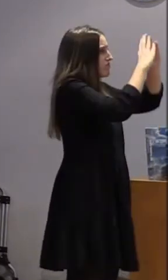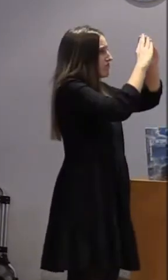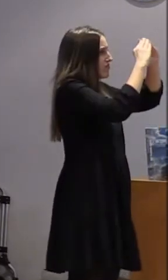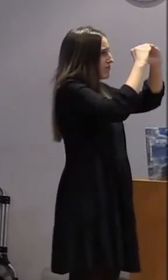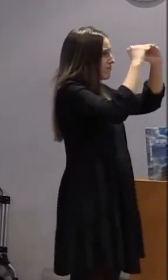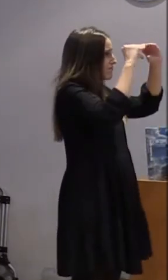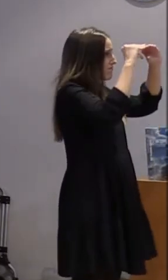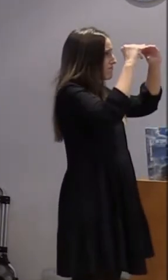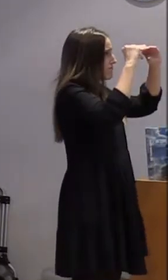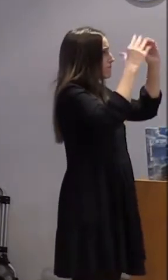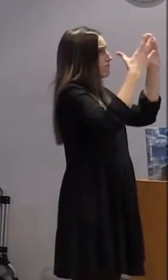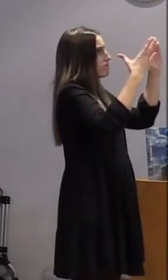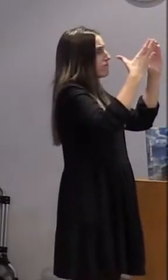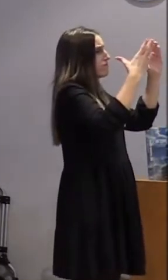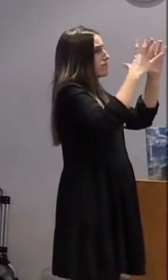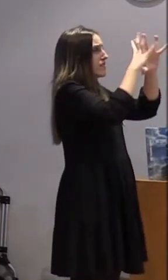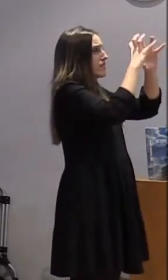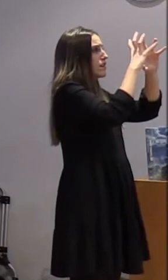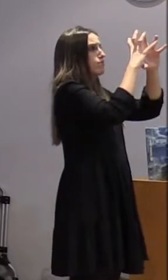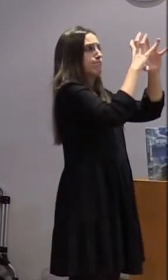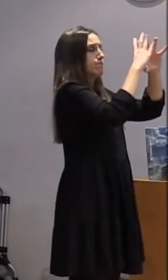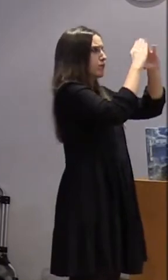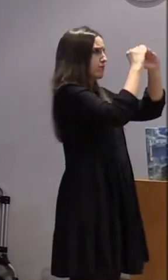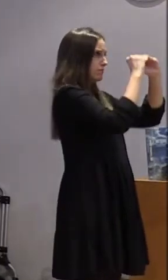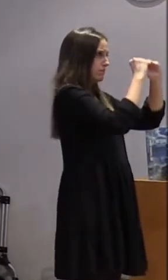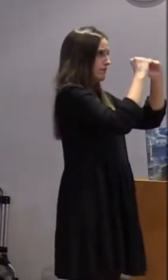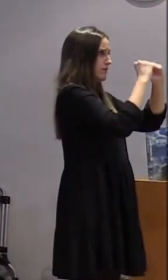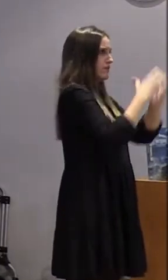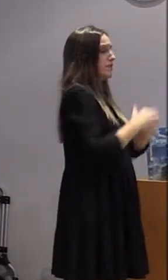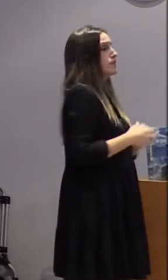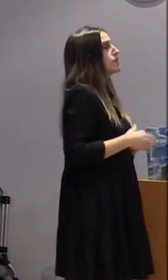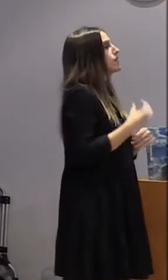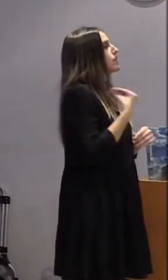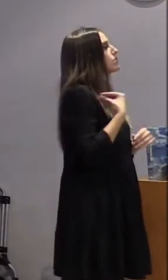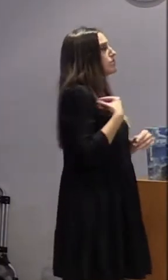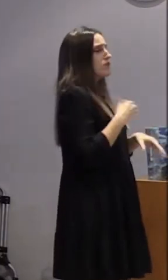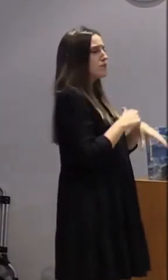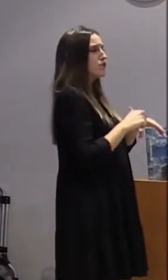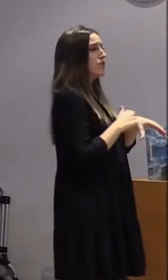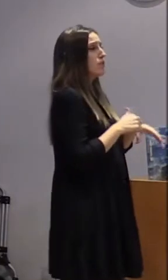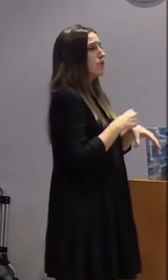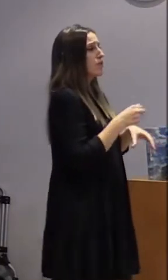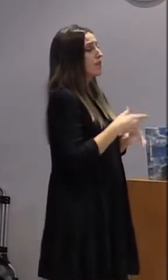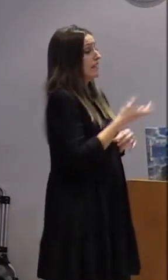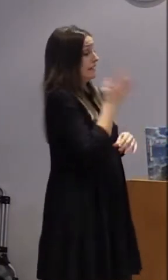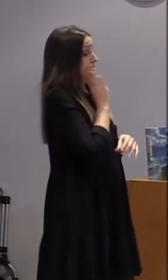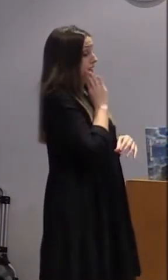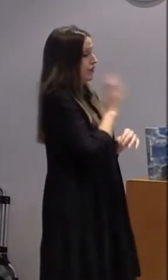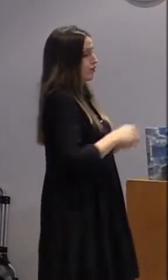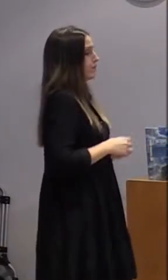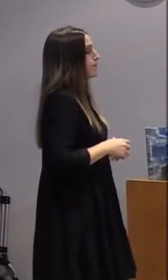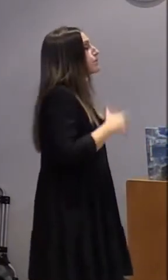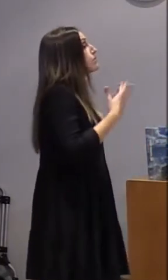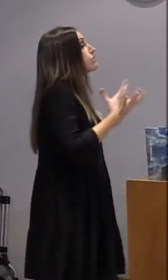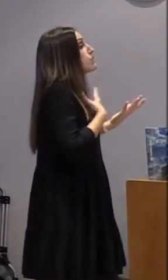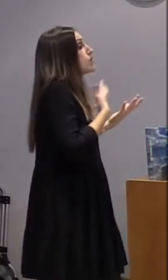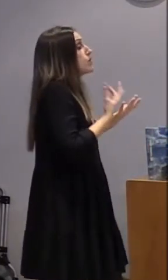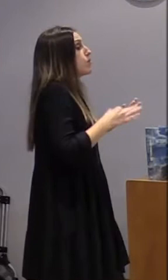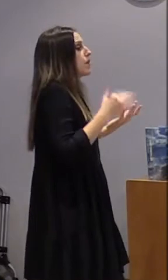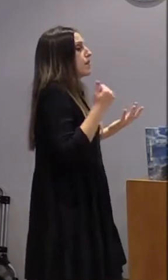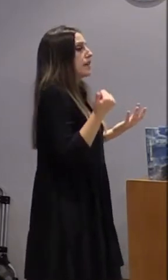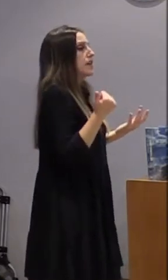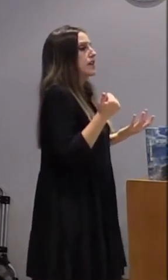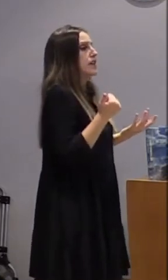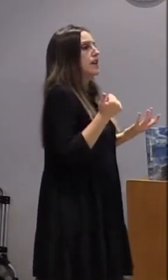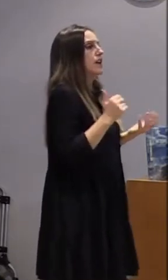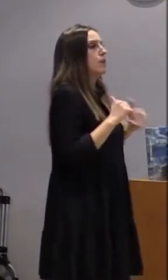Nubes aplastadas. Y en el retrato de Luis Buñuel también, mismo tipo de nube. Bueno, podría ser que Dalí pues ya empezaba un poco